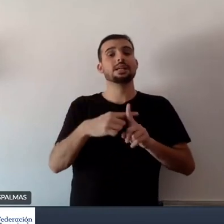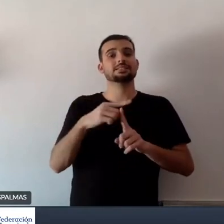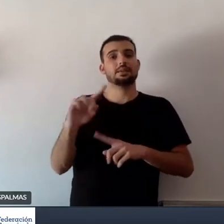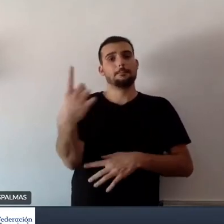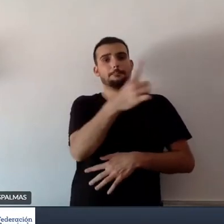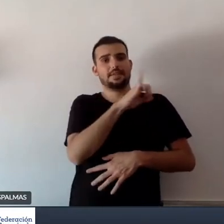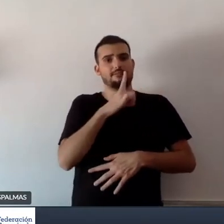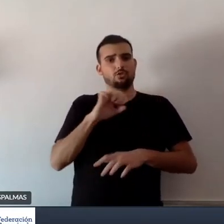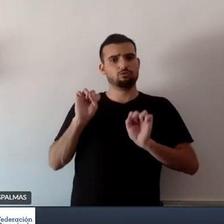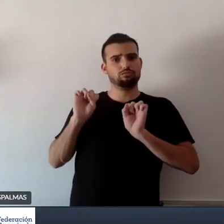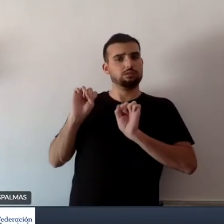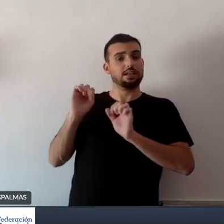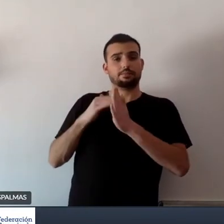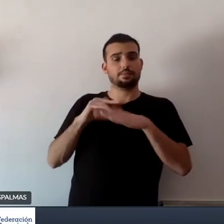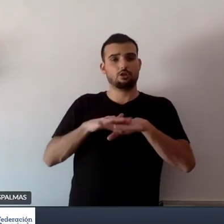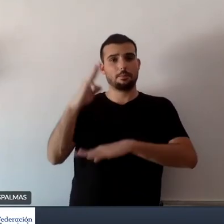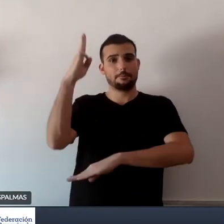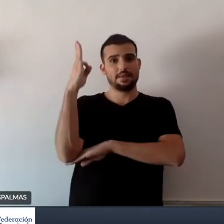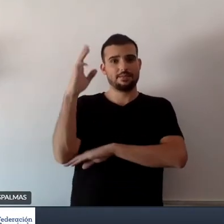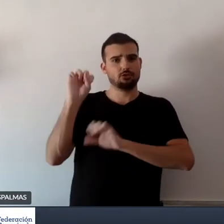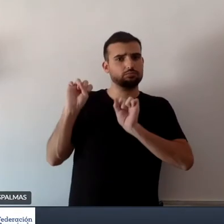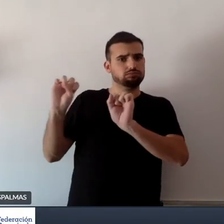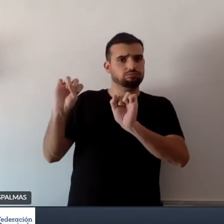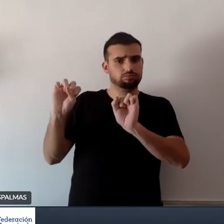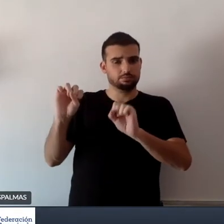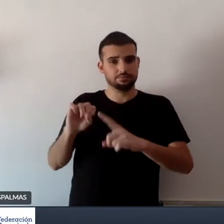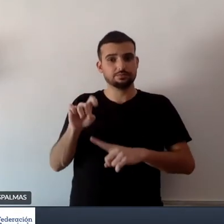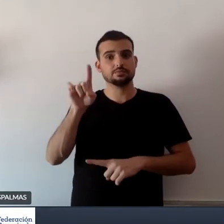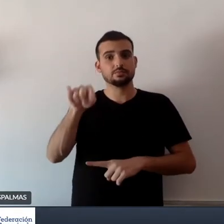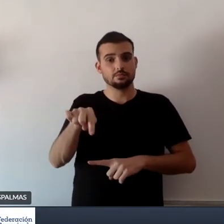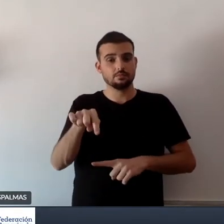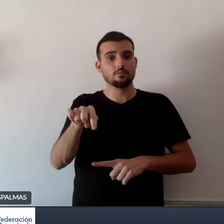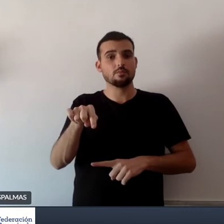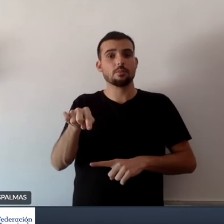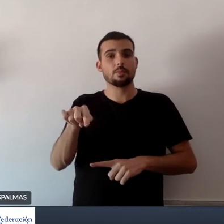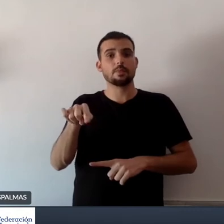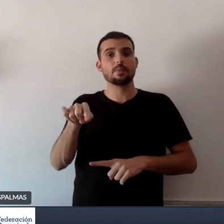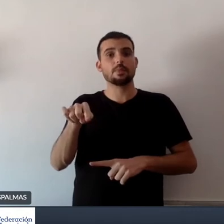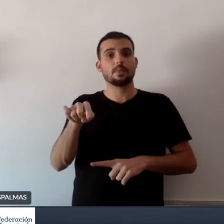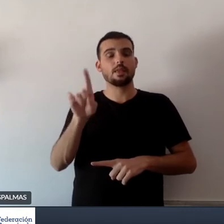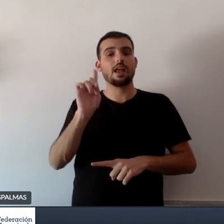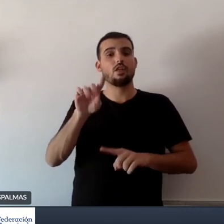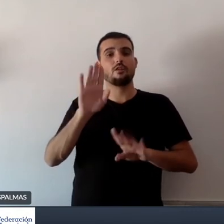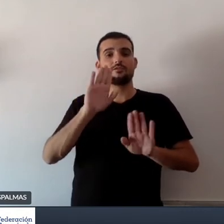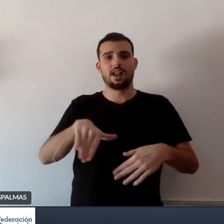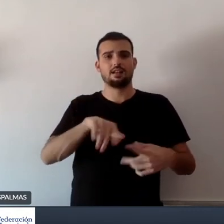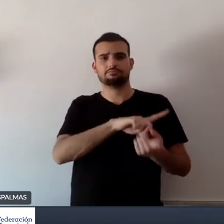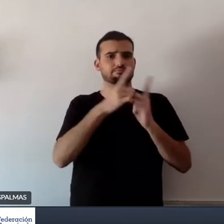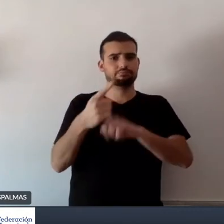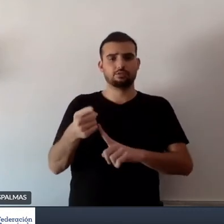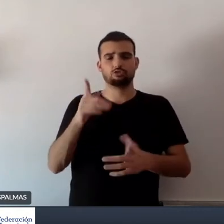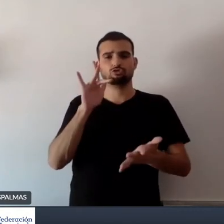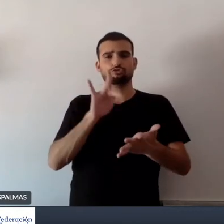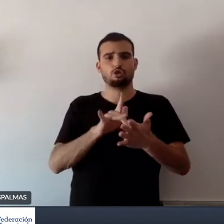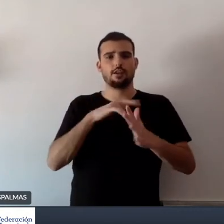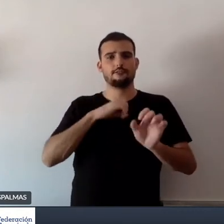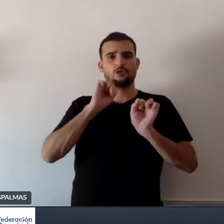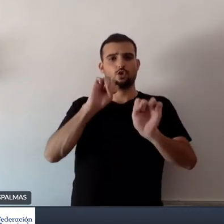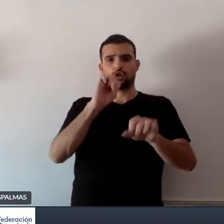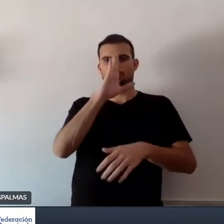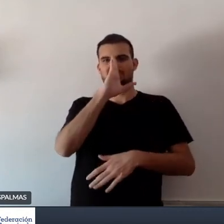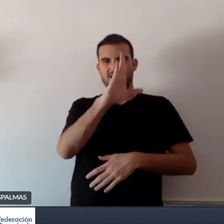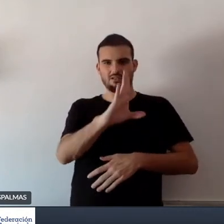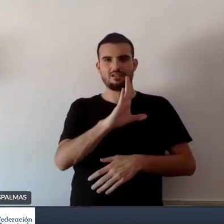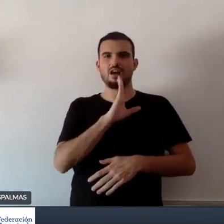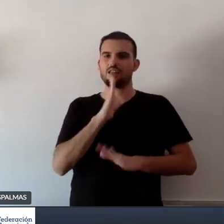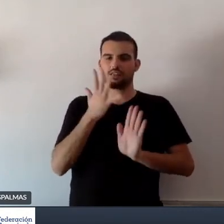bajo. Este es un mano a mano con dribbling que se convierte en el bloque directo, que lo hemos comentado antes.